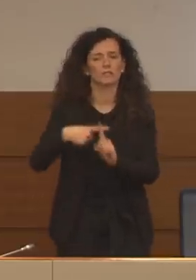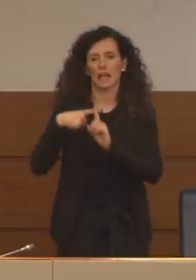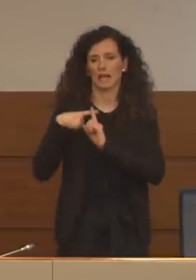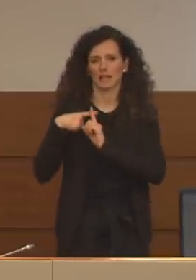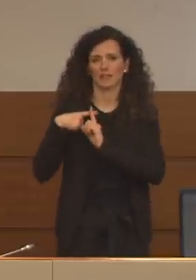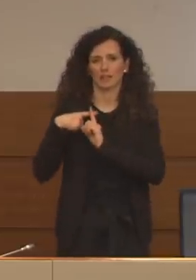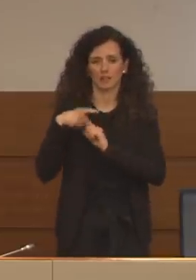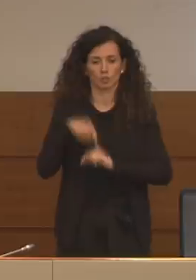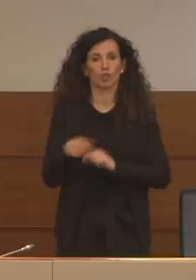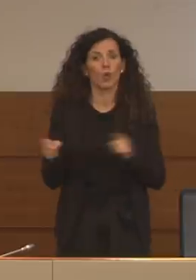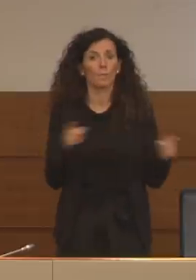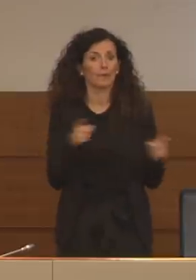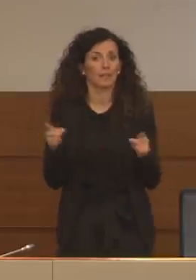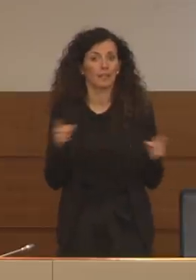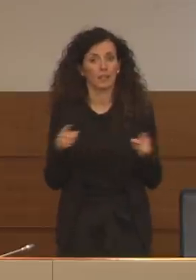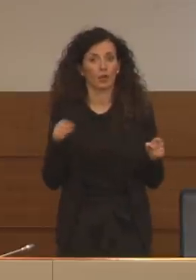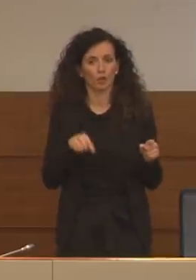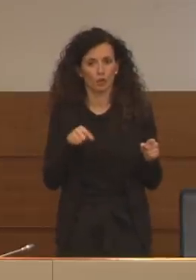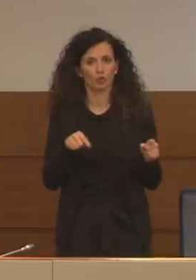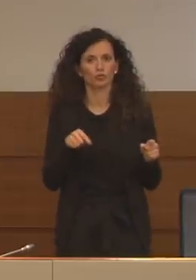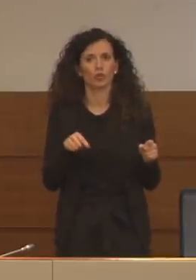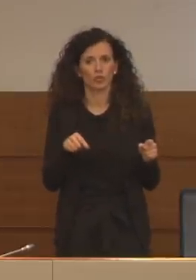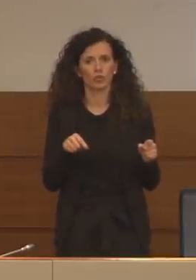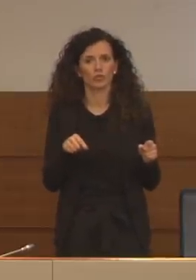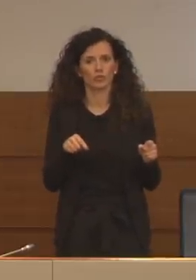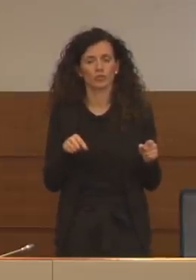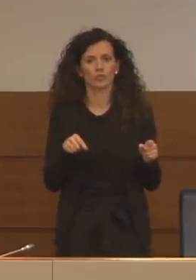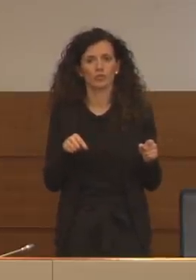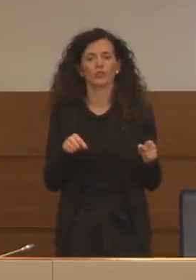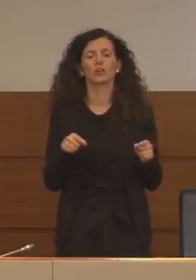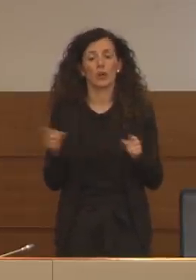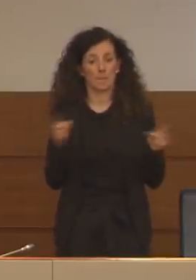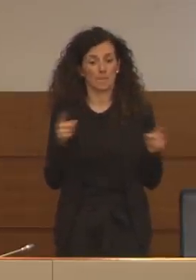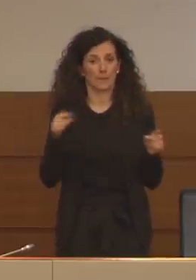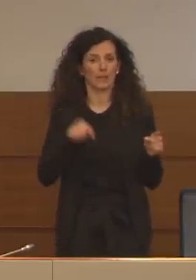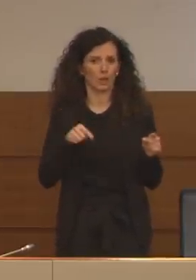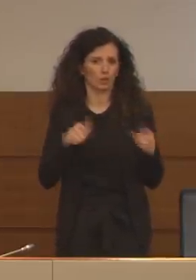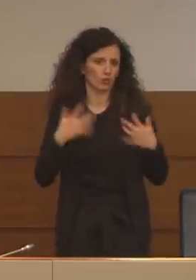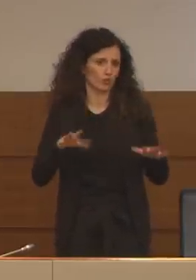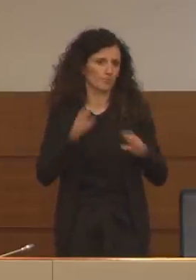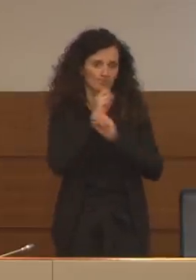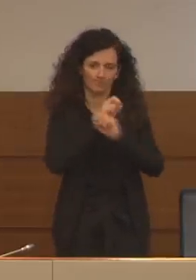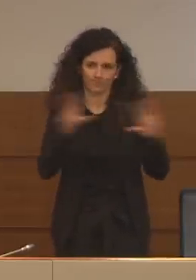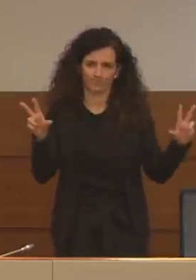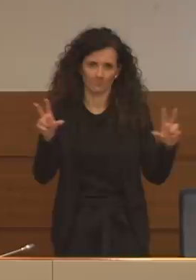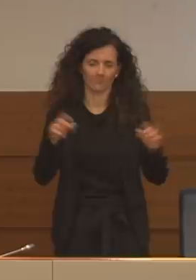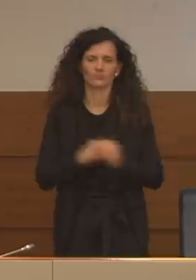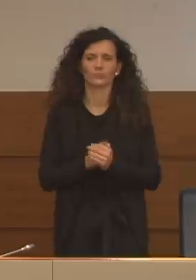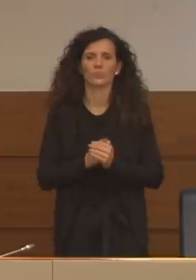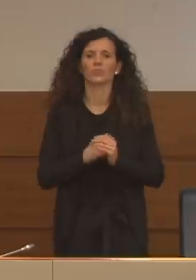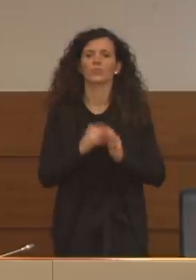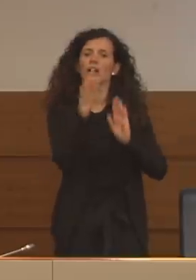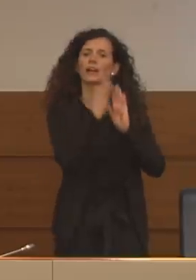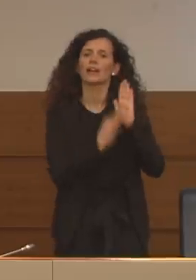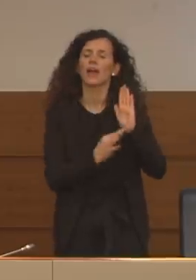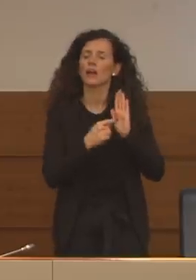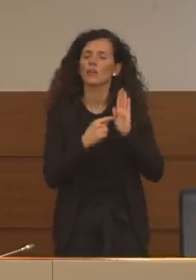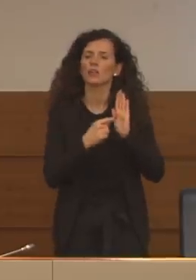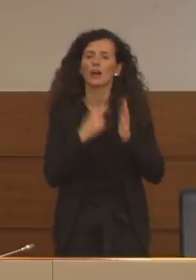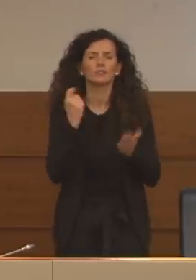periodo che è stato definito ed è stato dato la regola principale